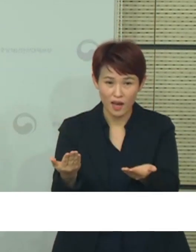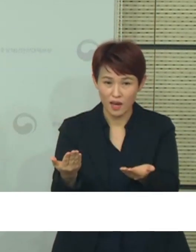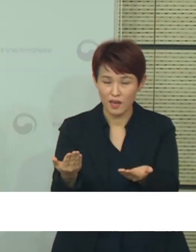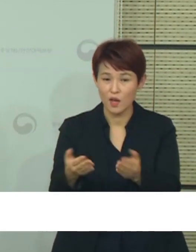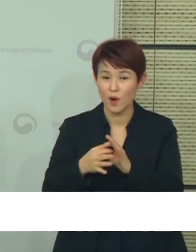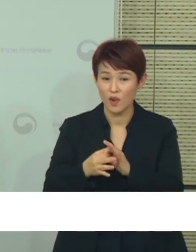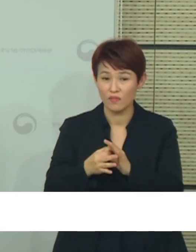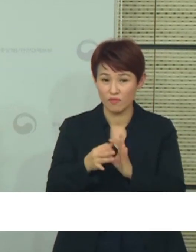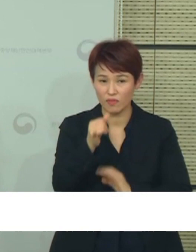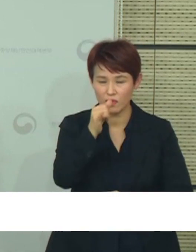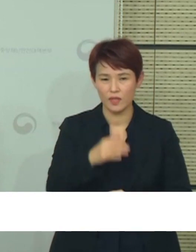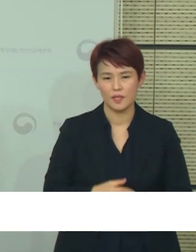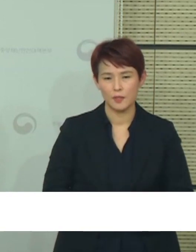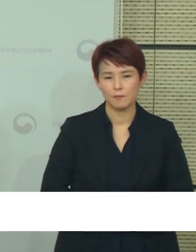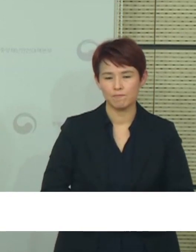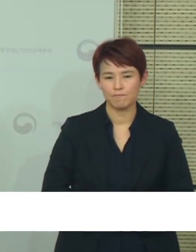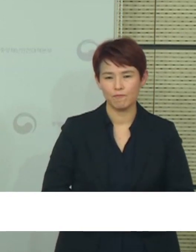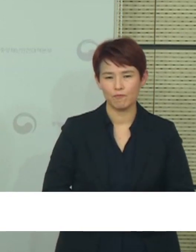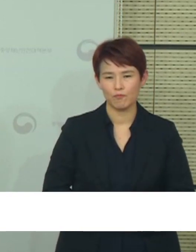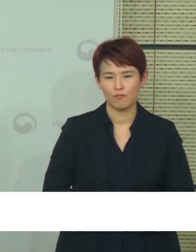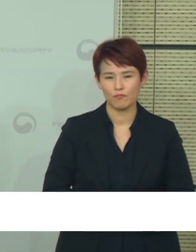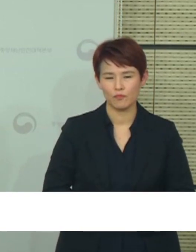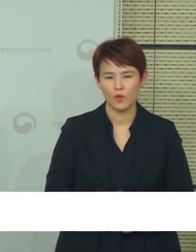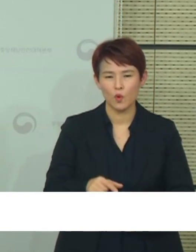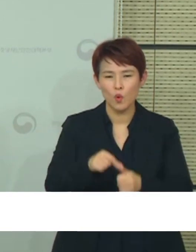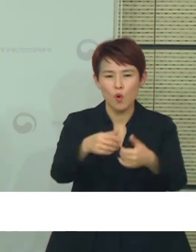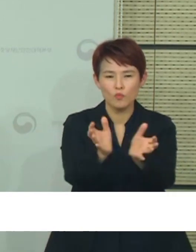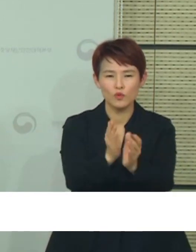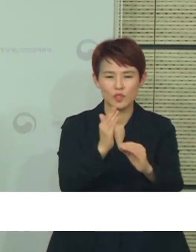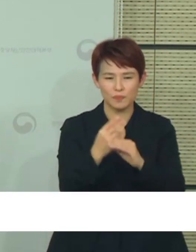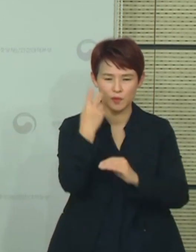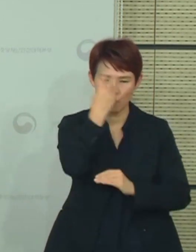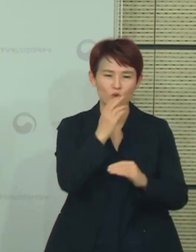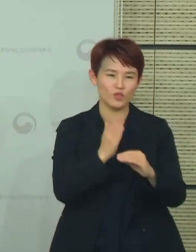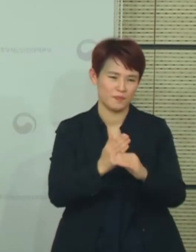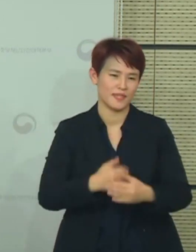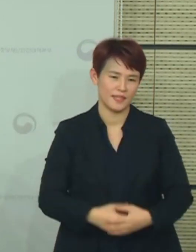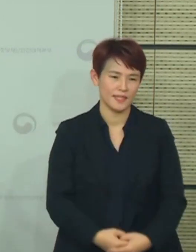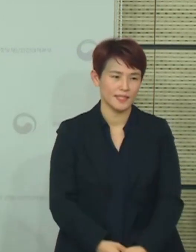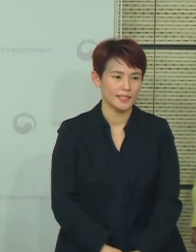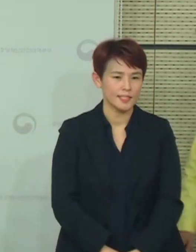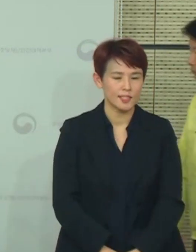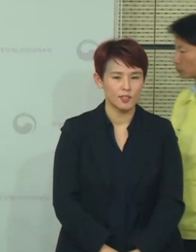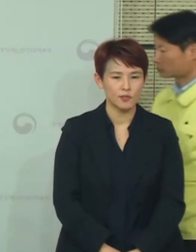대해서는 고용부를 중심으로 검토 중에 있다는 말씀을 드리겠습니다.